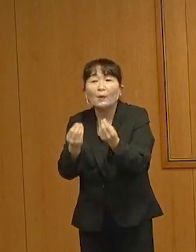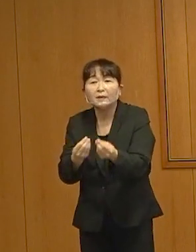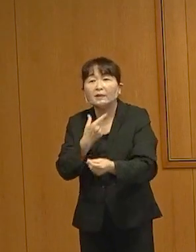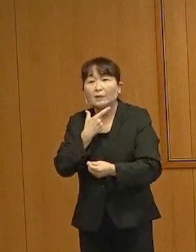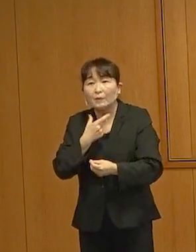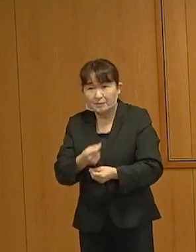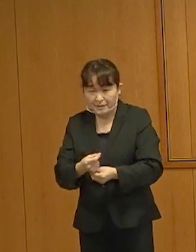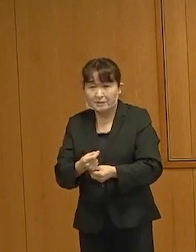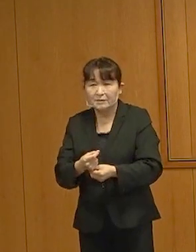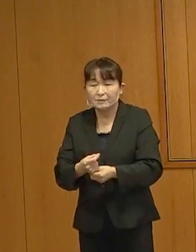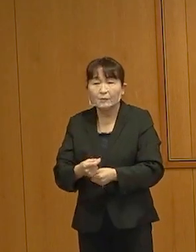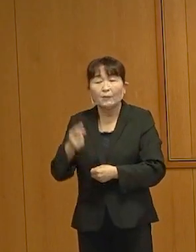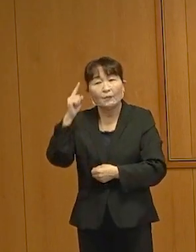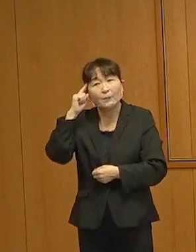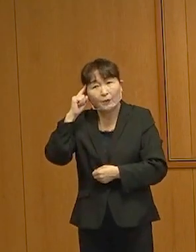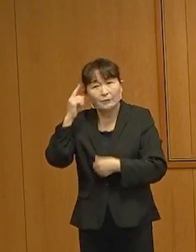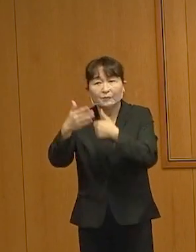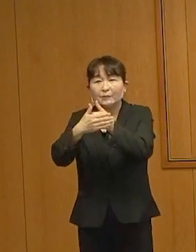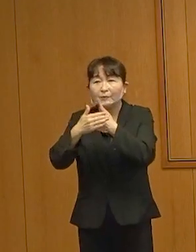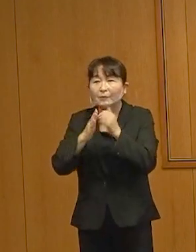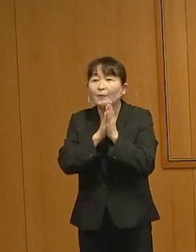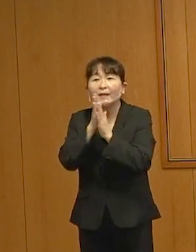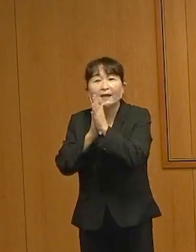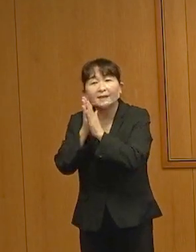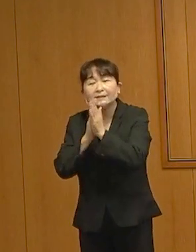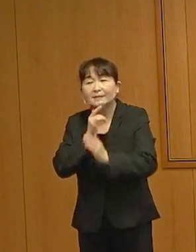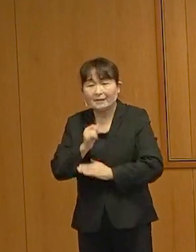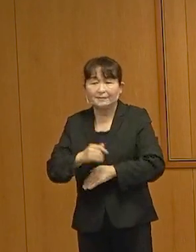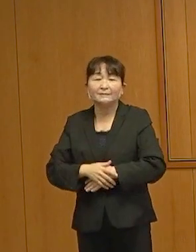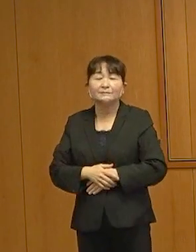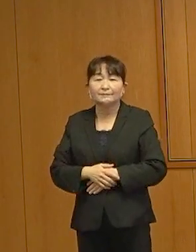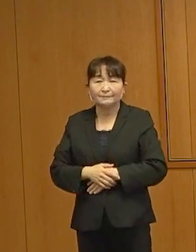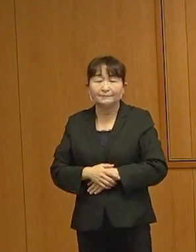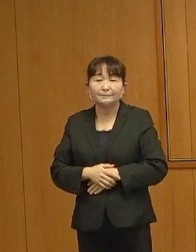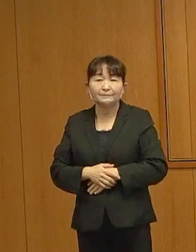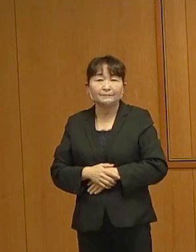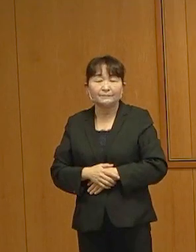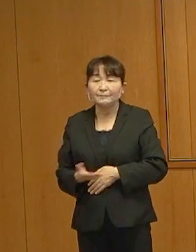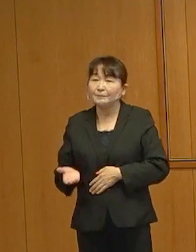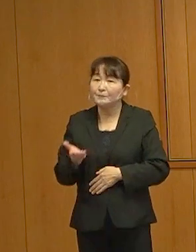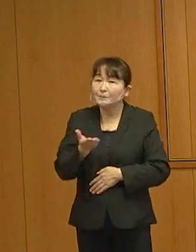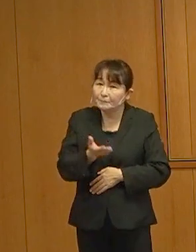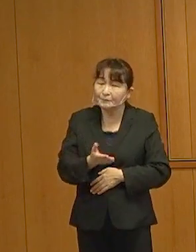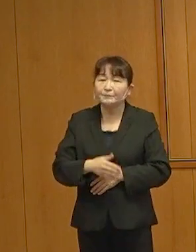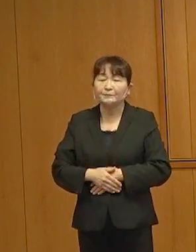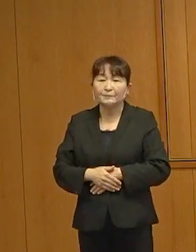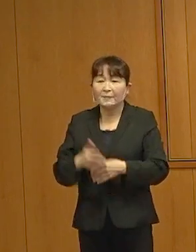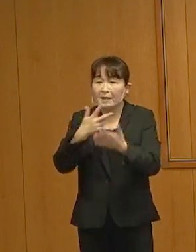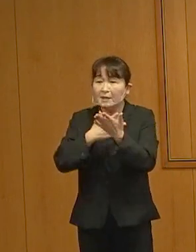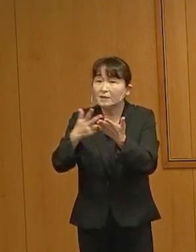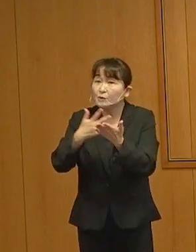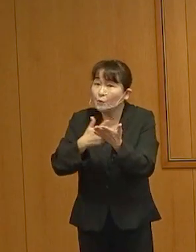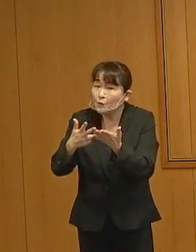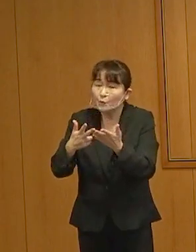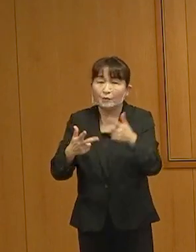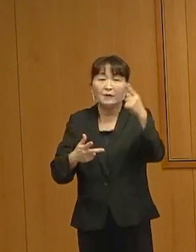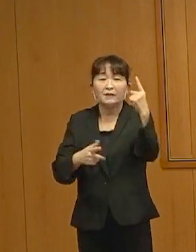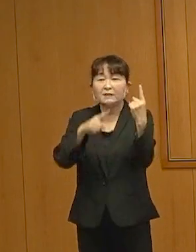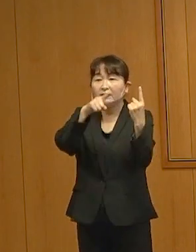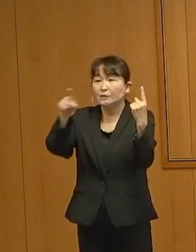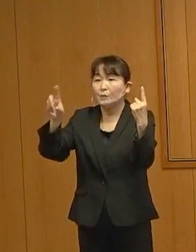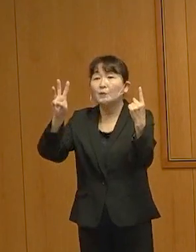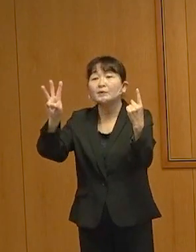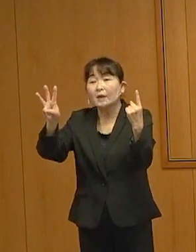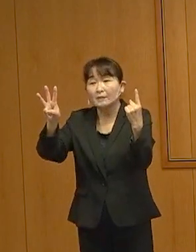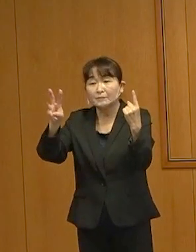ますよう、ご協力をお願い申し上げたいと思います。続きまして資料1の3見ていただき